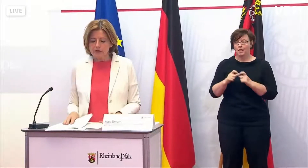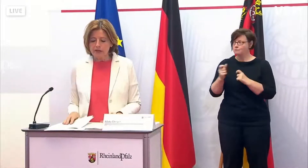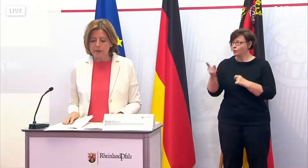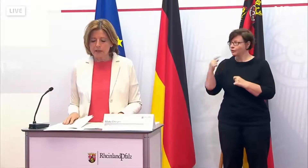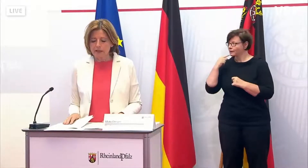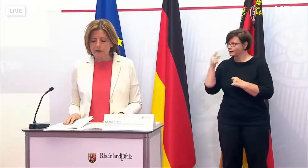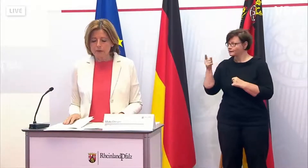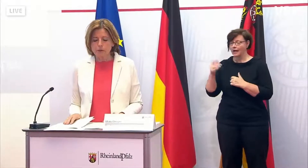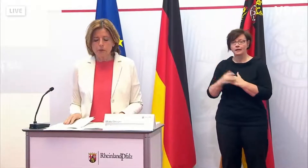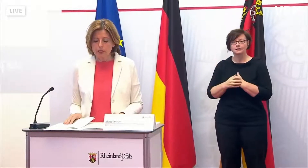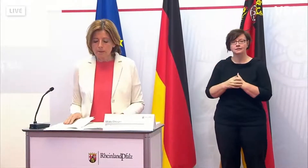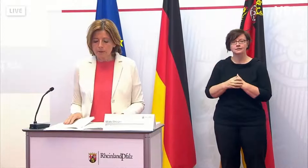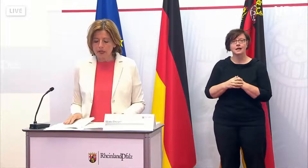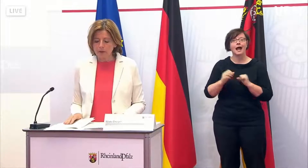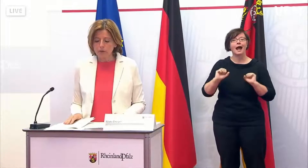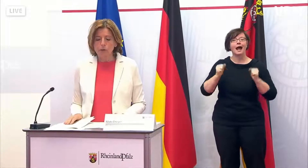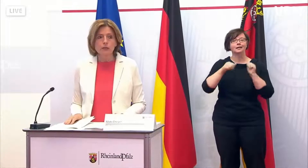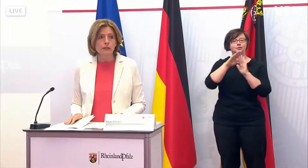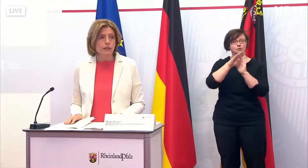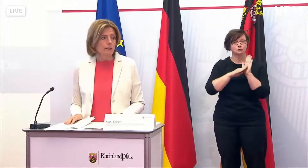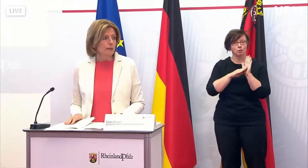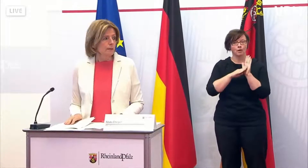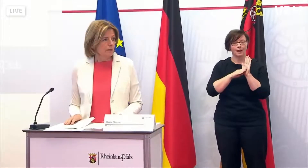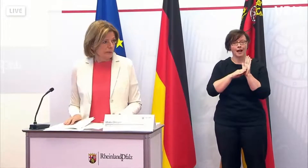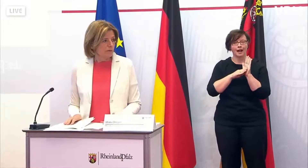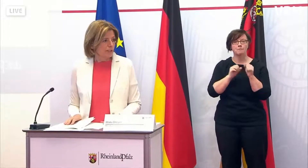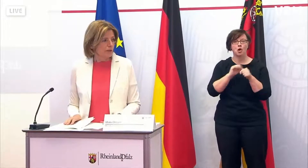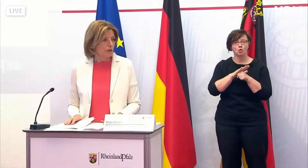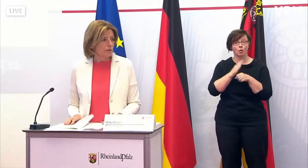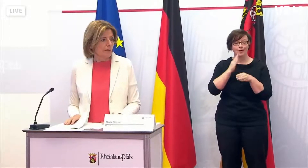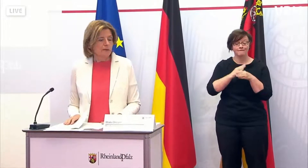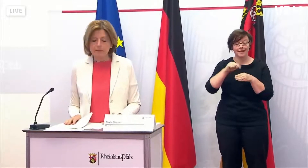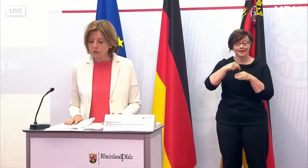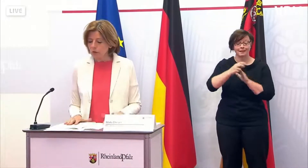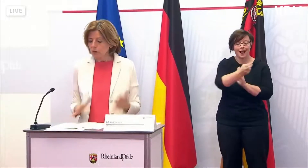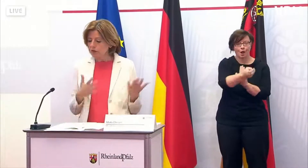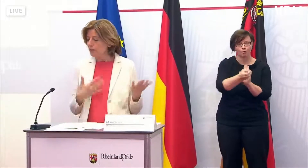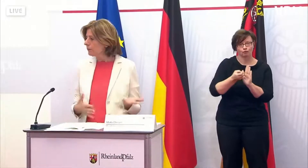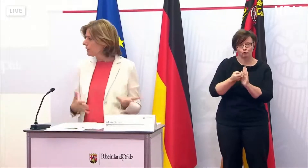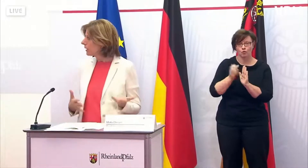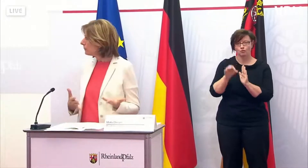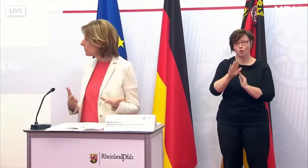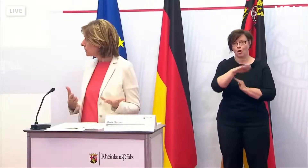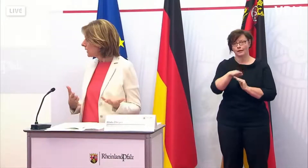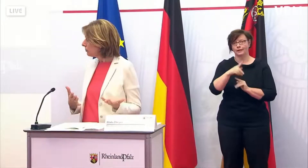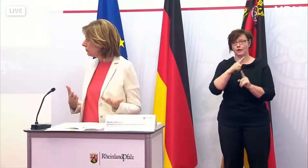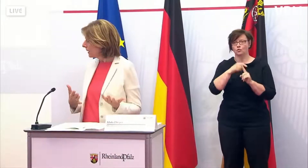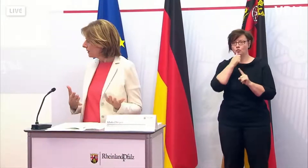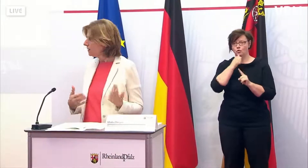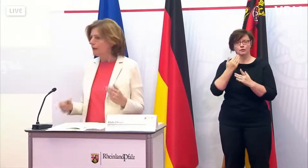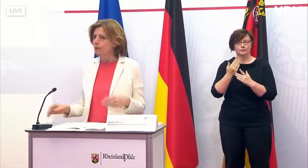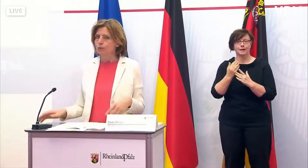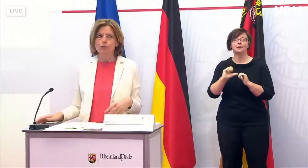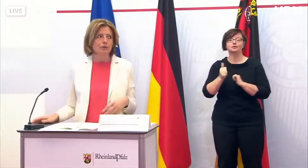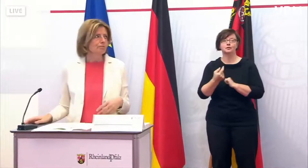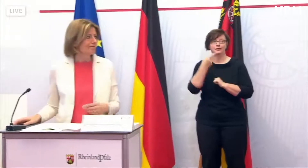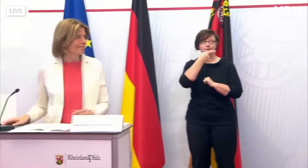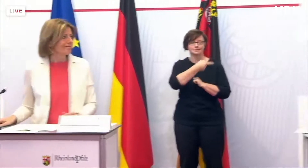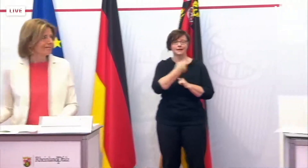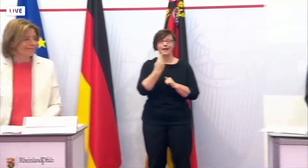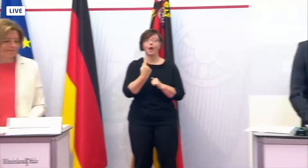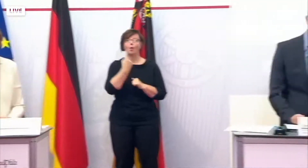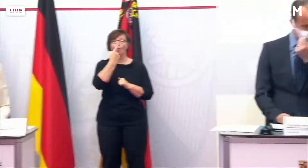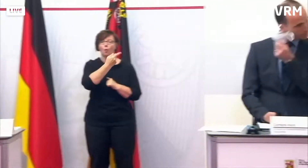sagt, das Thema Aktionsprogramm aufholen, was wir heute im Kabinett besprochen haben, gebe ich jetzt ab an den Herrn Hoch.